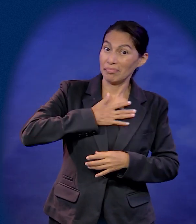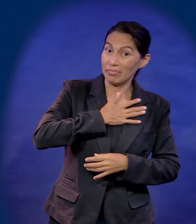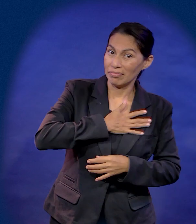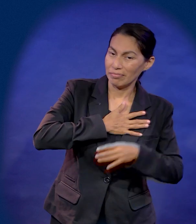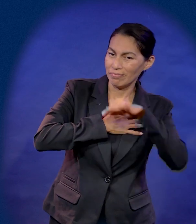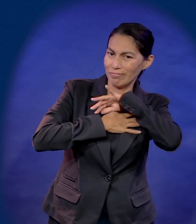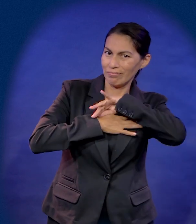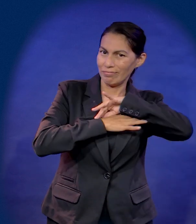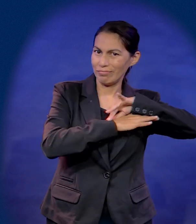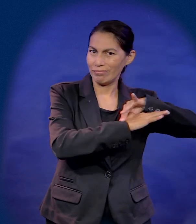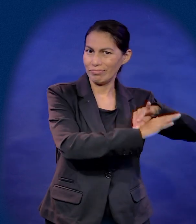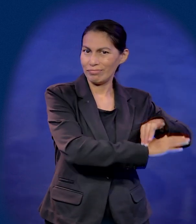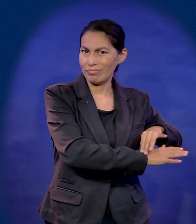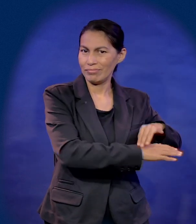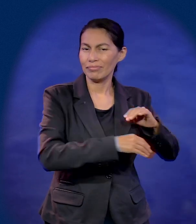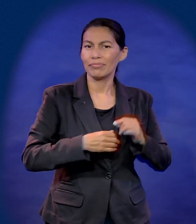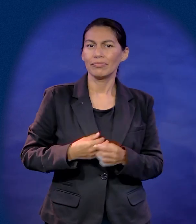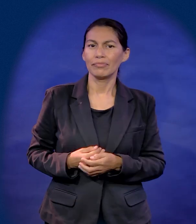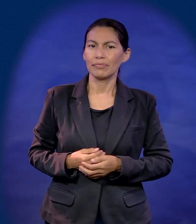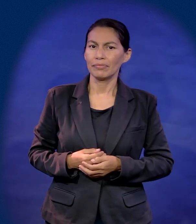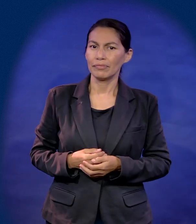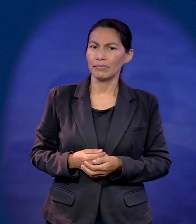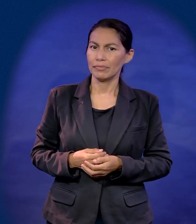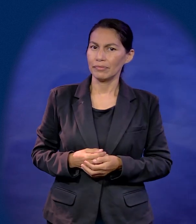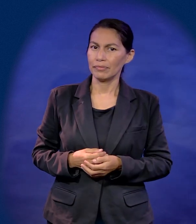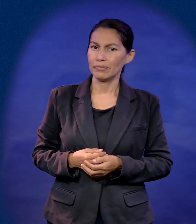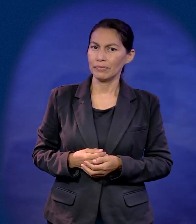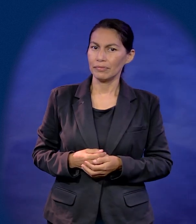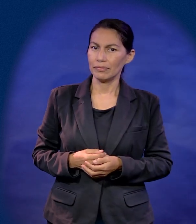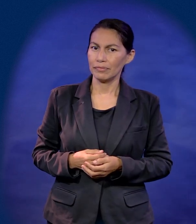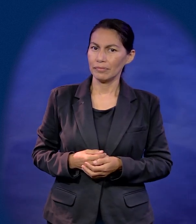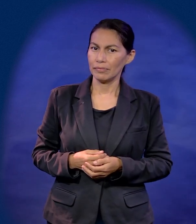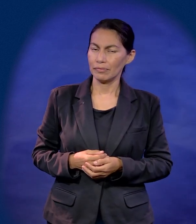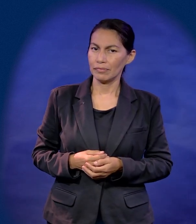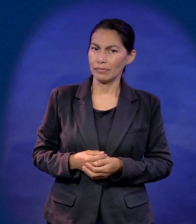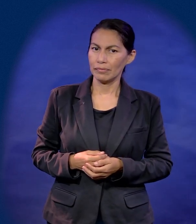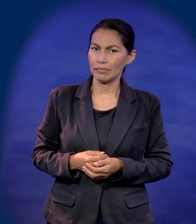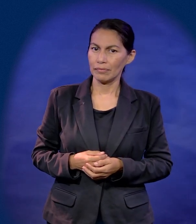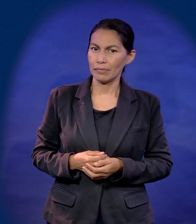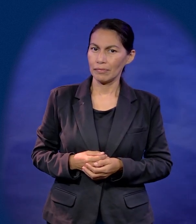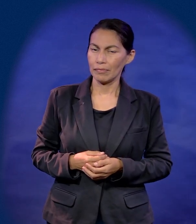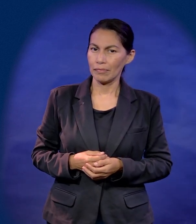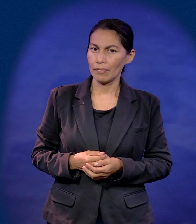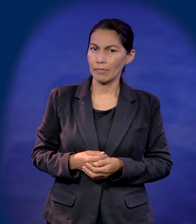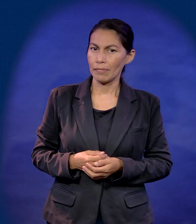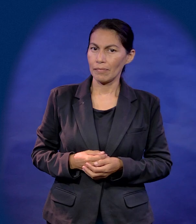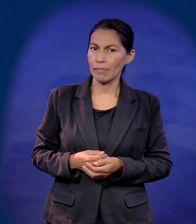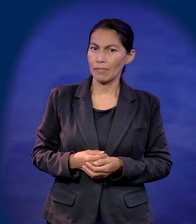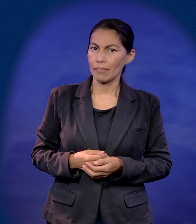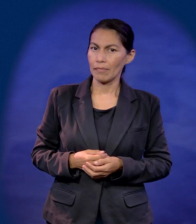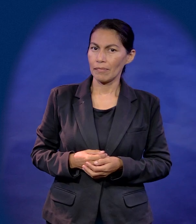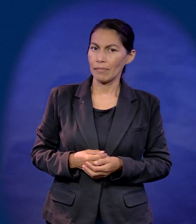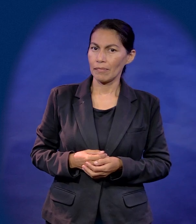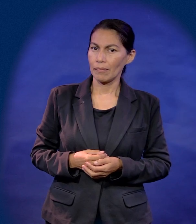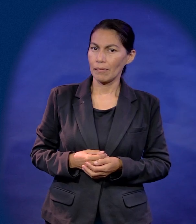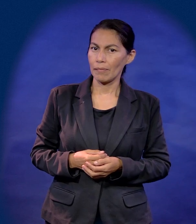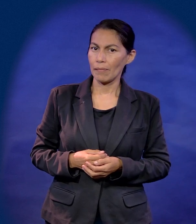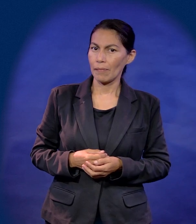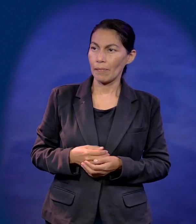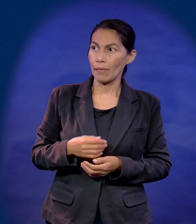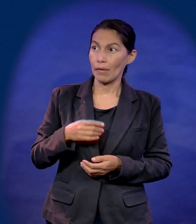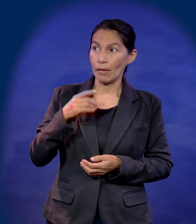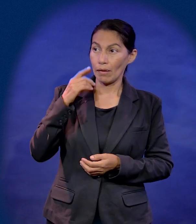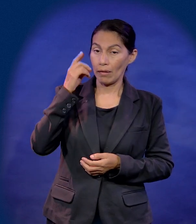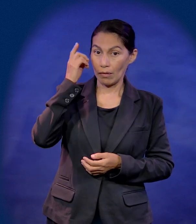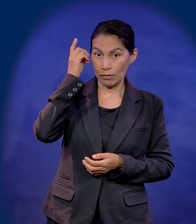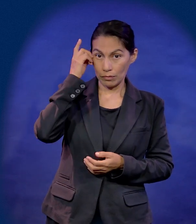terca, irreflexiva, irrazonable, desafiante a toda sujeción. Y esta es la parte más